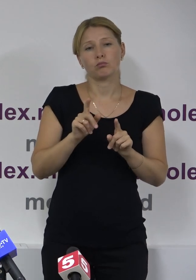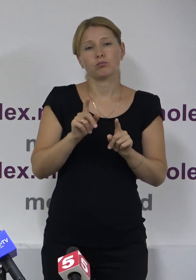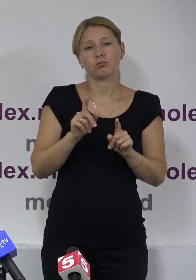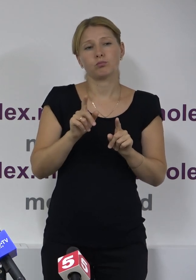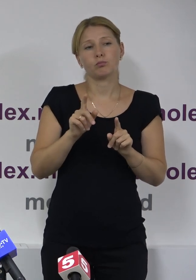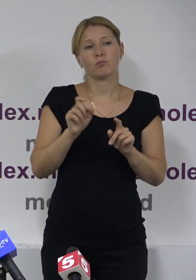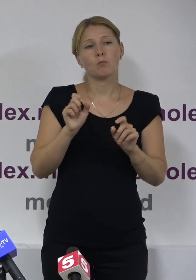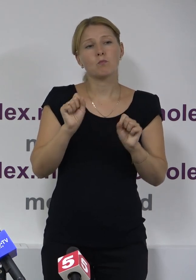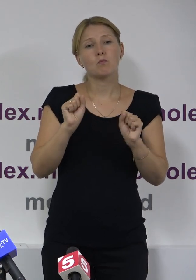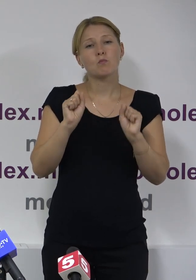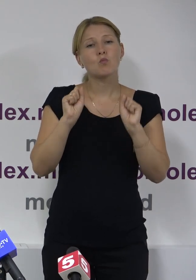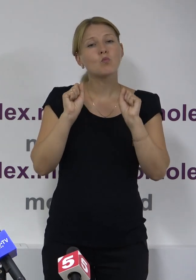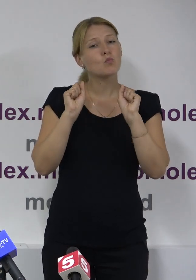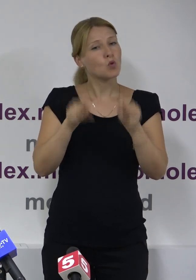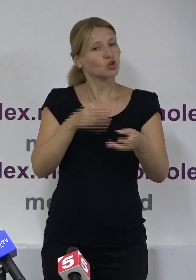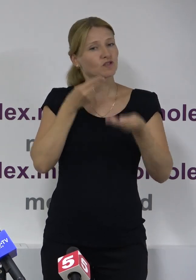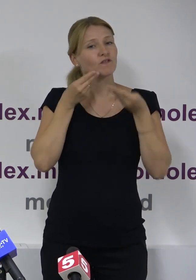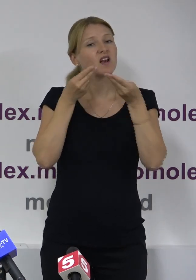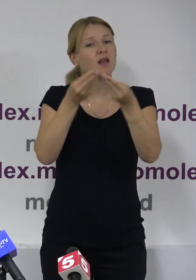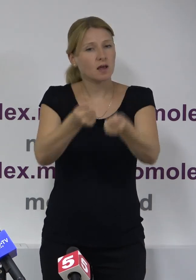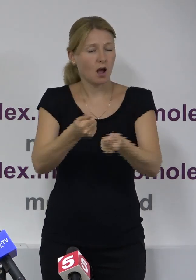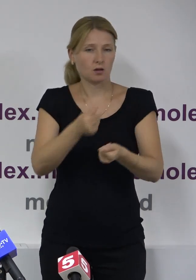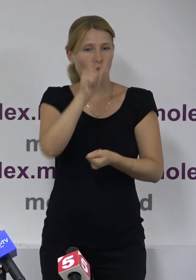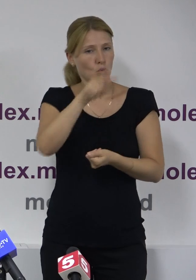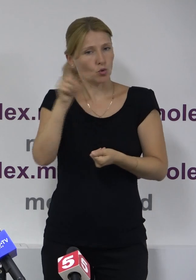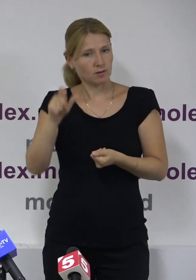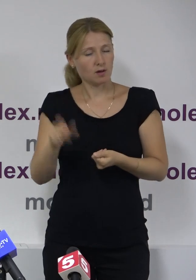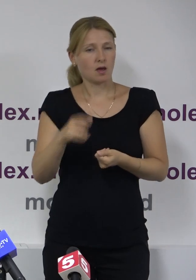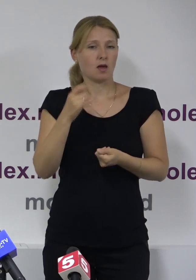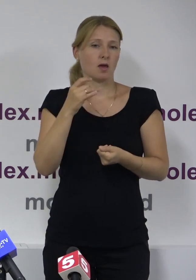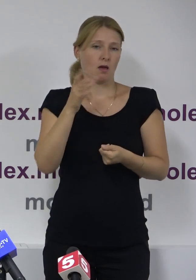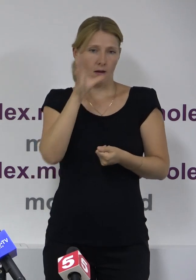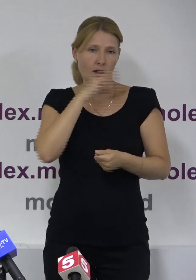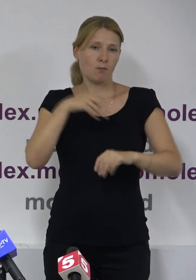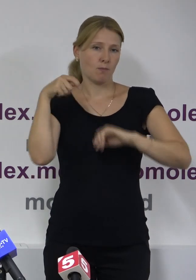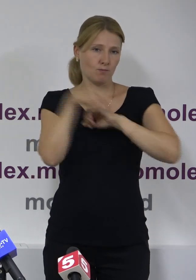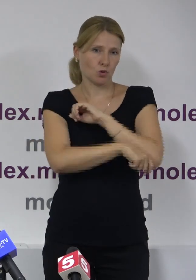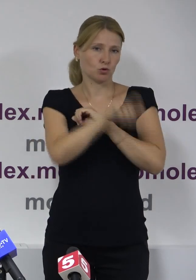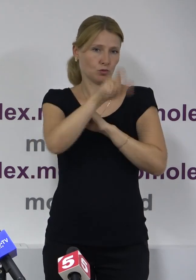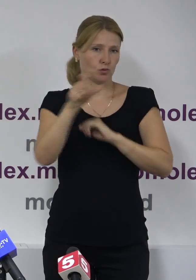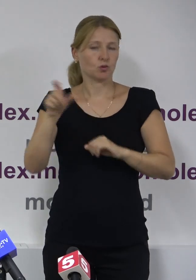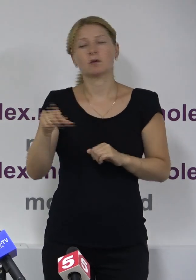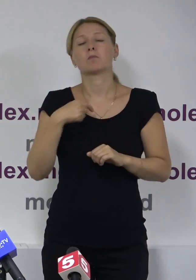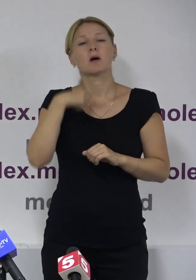enorm de influențare sau de corupere a alegătorilor. În acest sens, vorbim despre